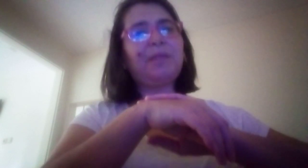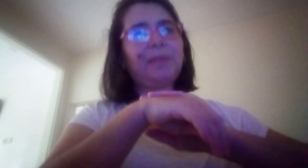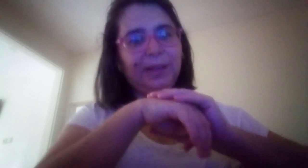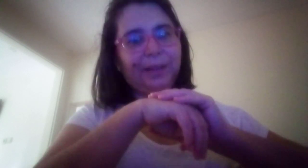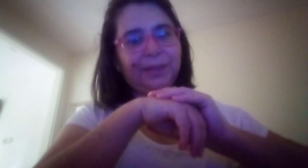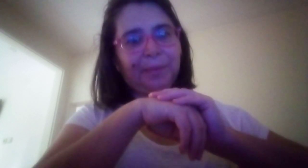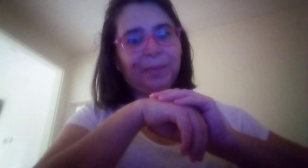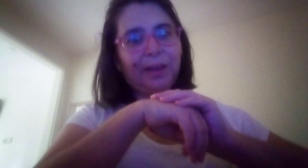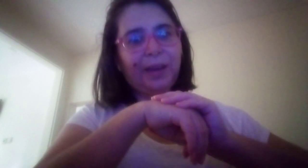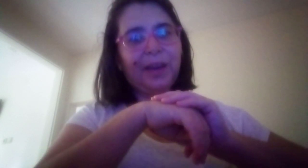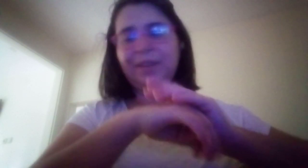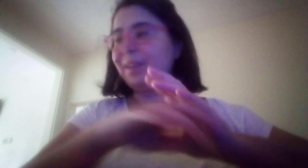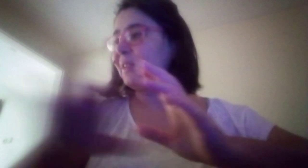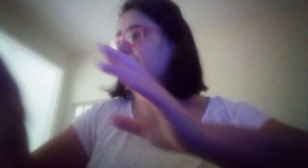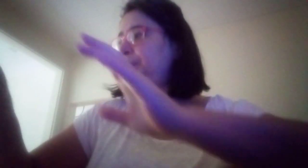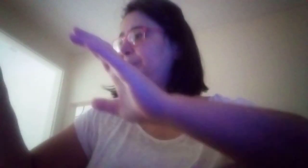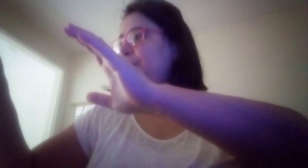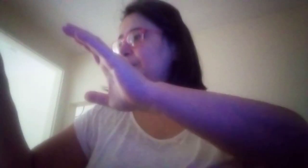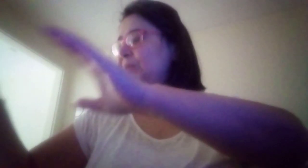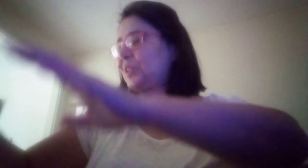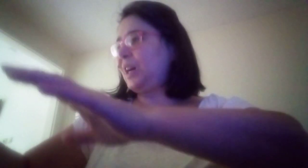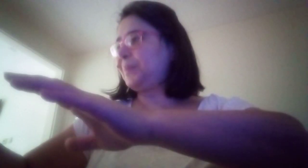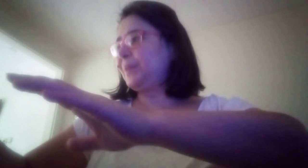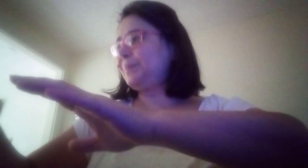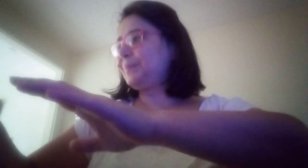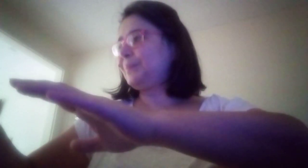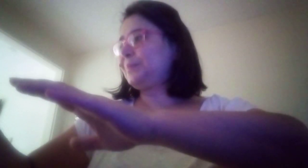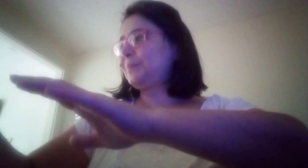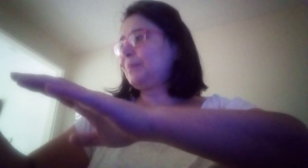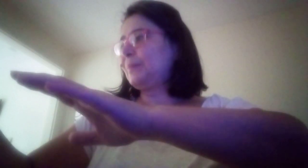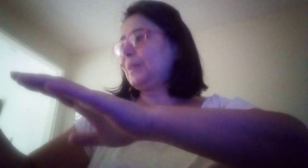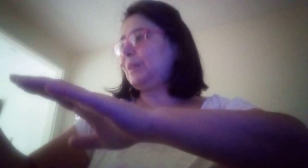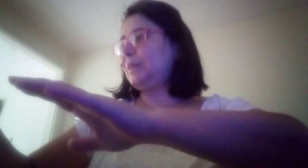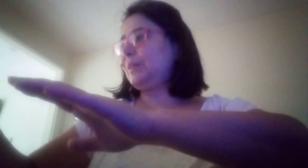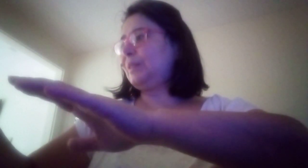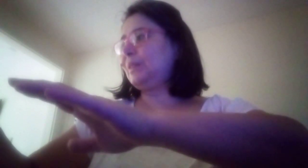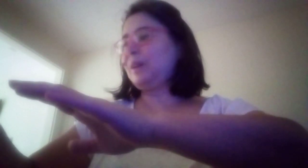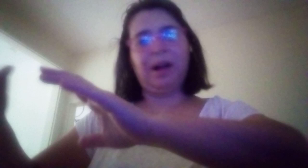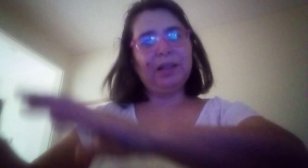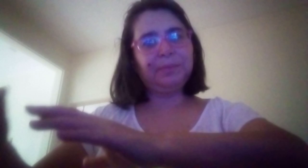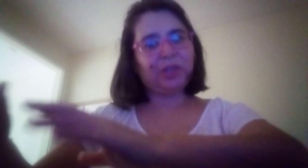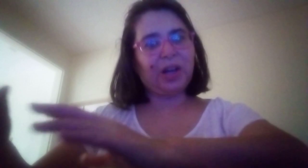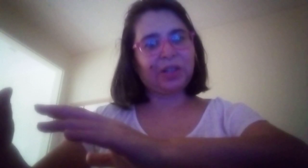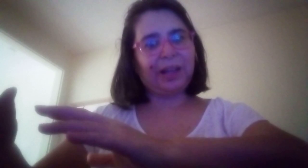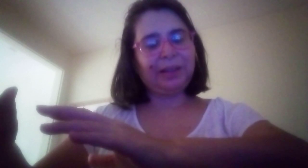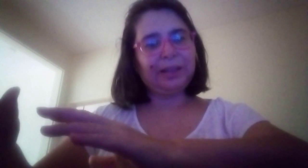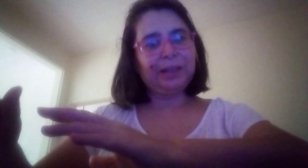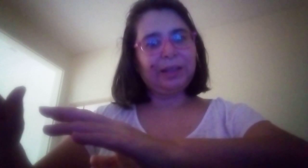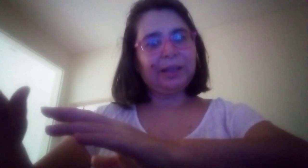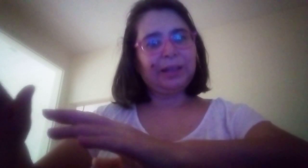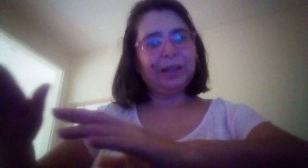Memleketteyim gittim şey yaptım Eee aldım çarşıdan